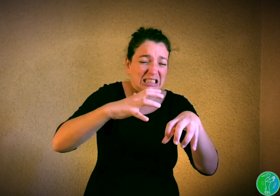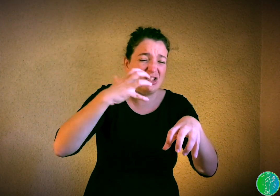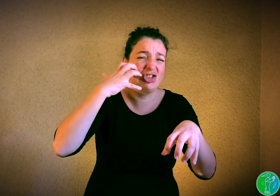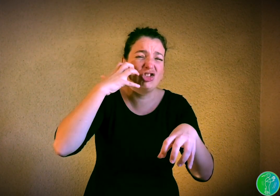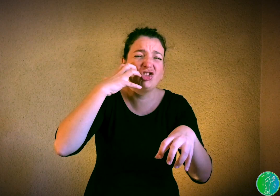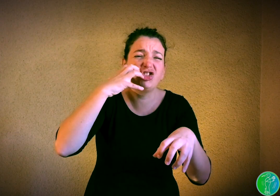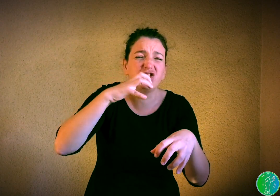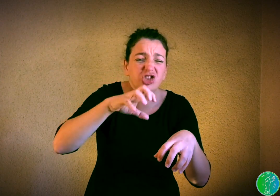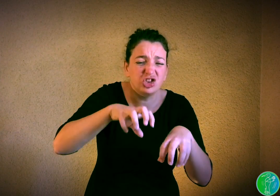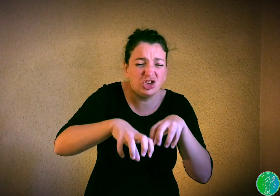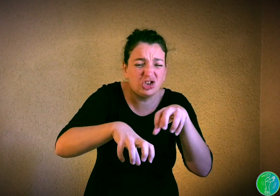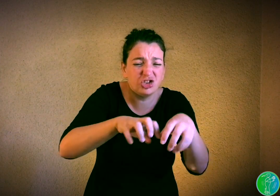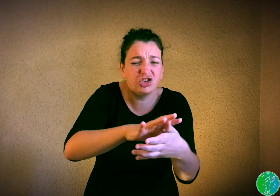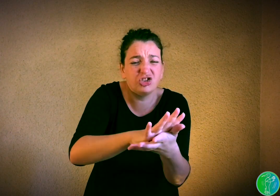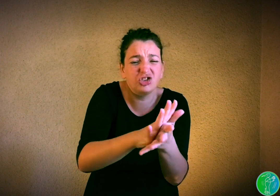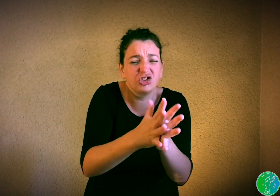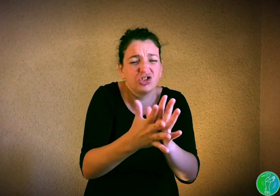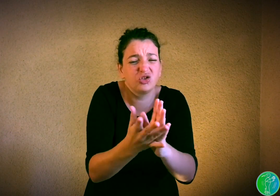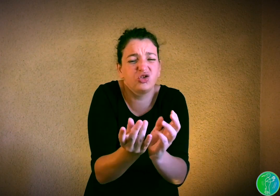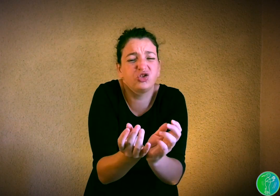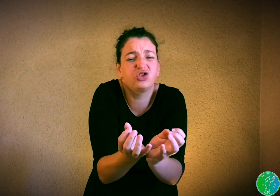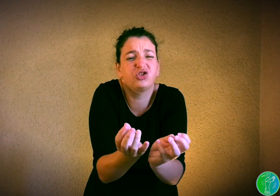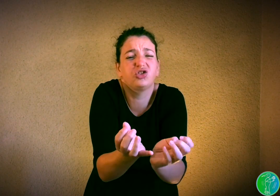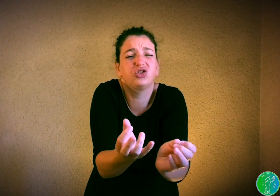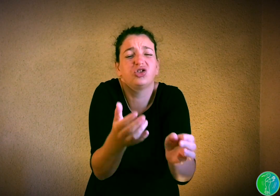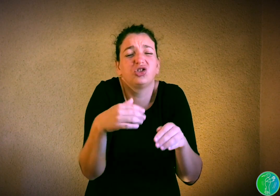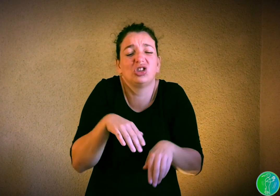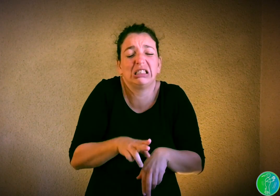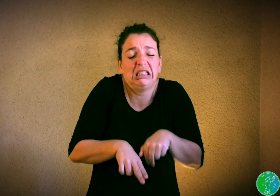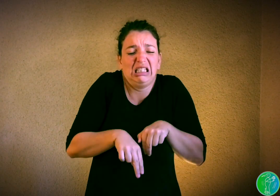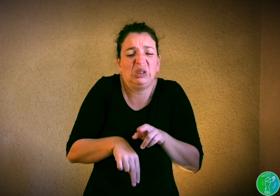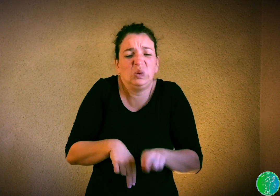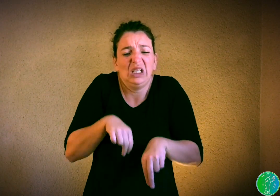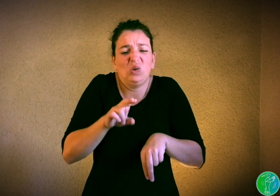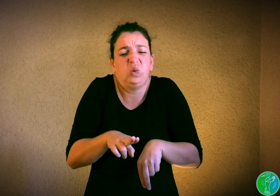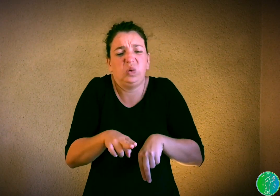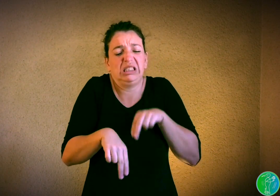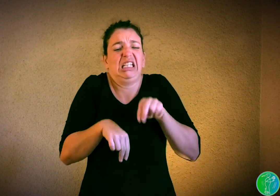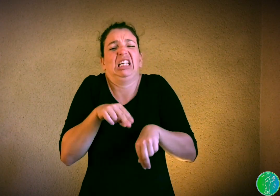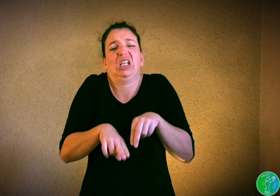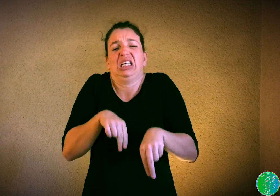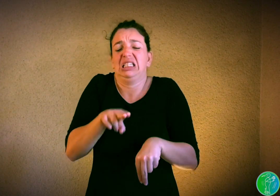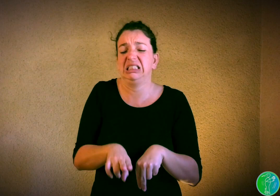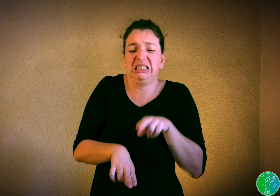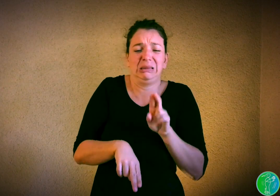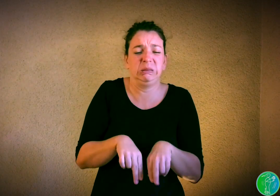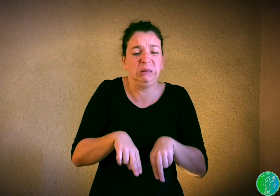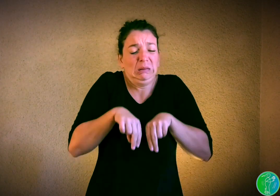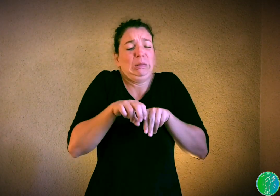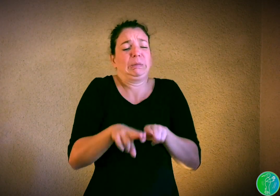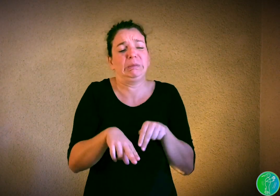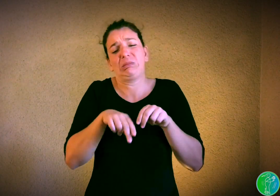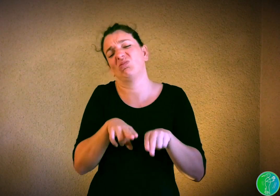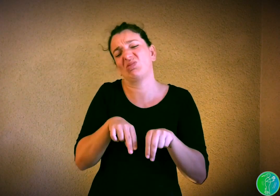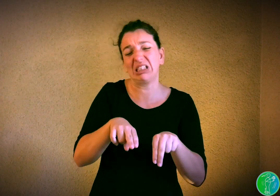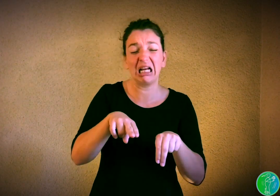Il commençait à être fatigué du voyage. Mais quand on est grand, on ne peut pas changer d'avis toutes les 5